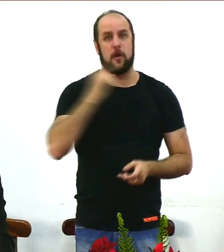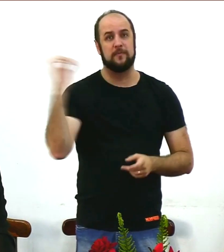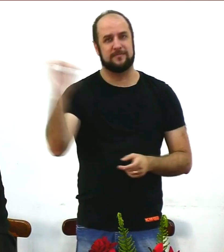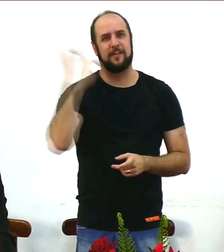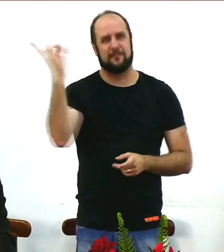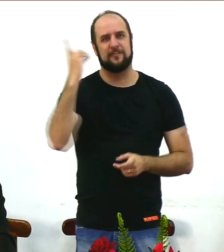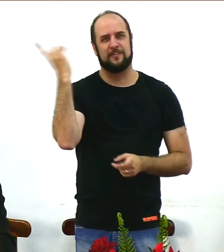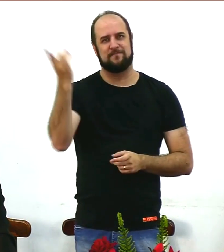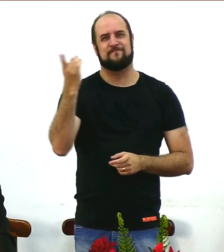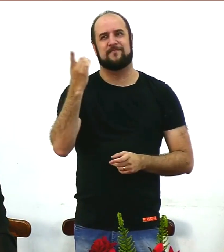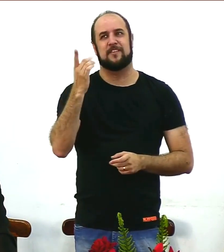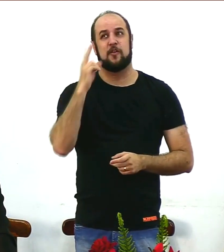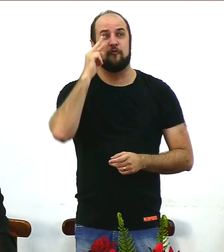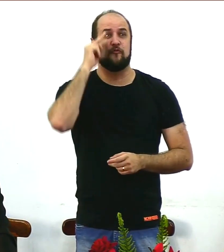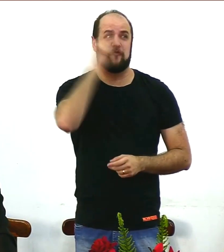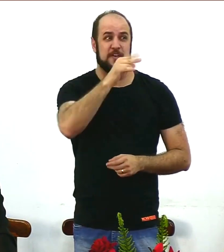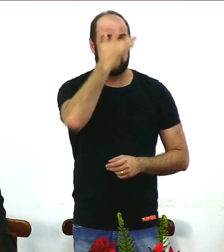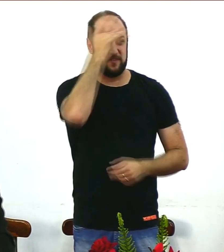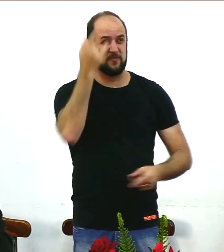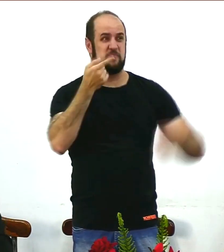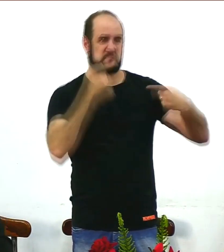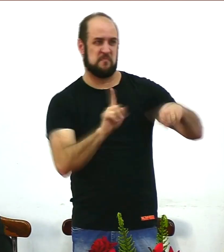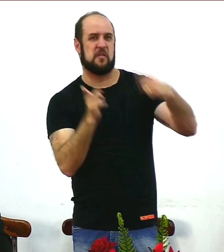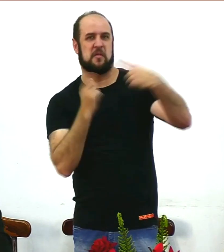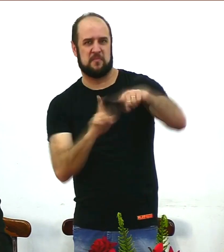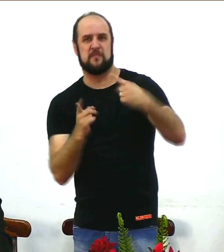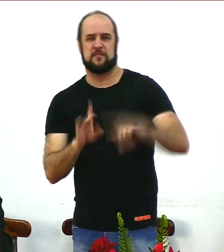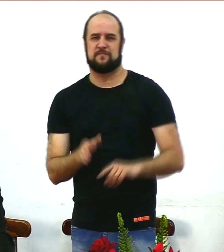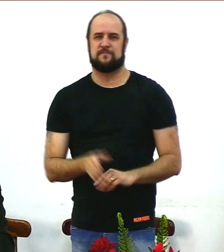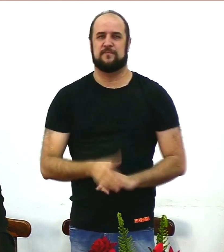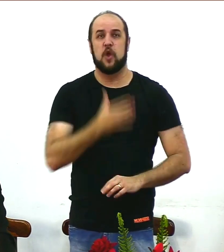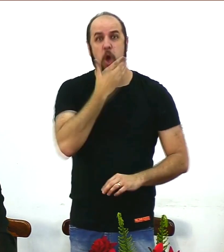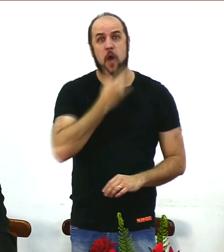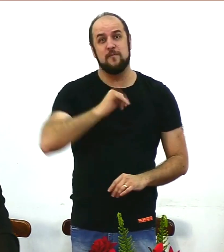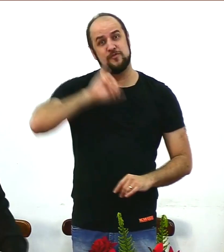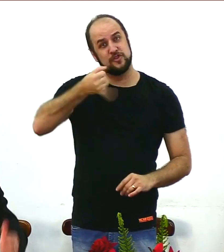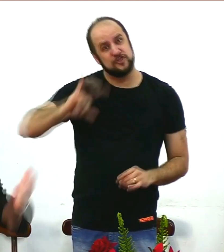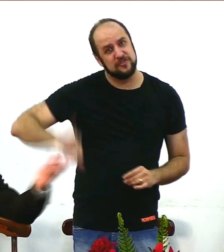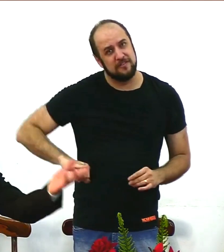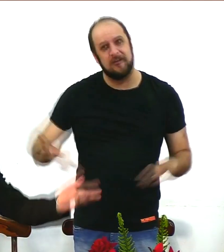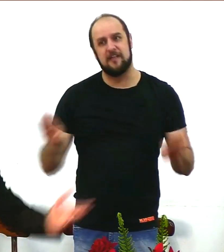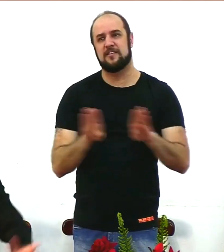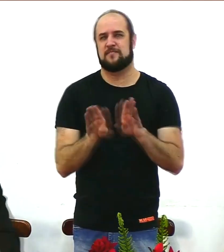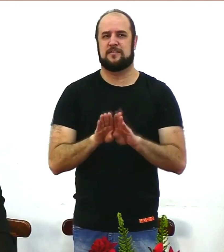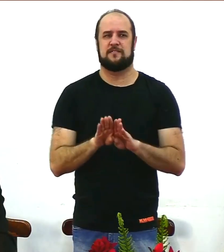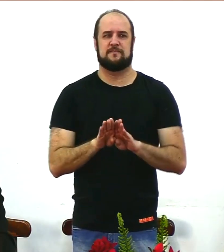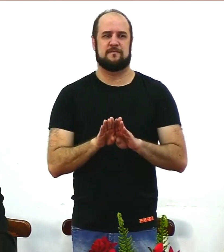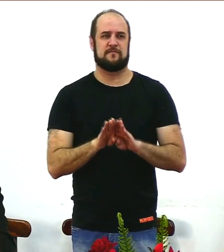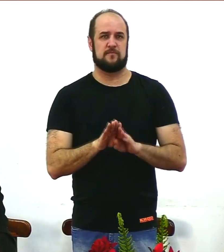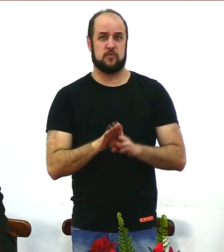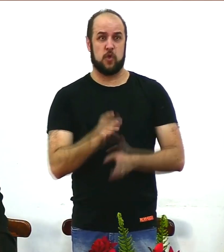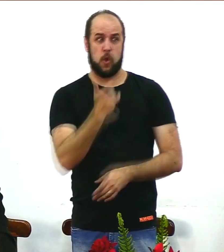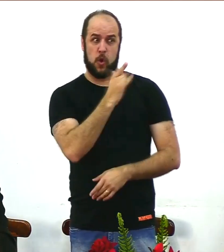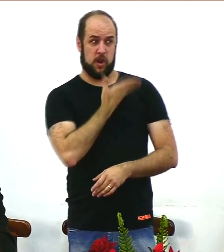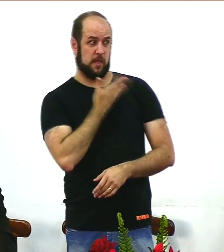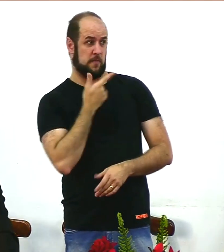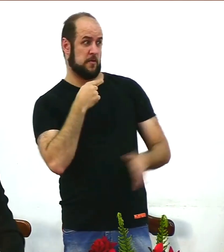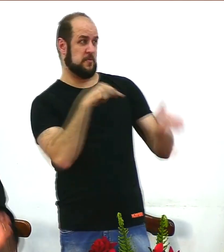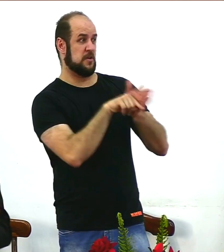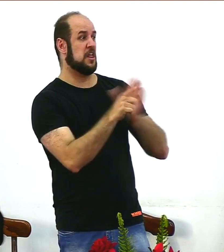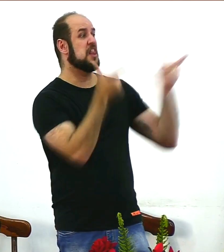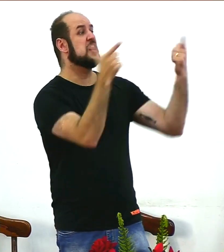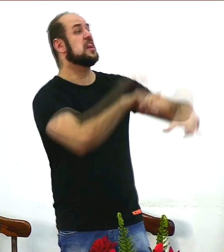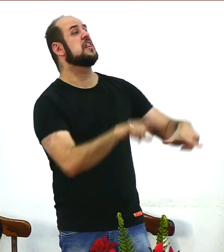outros deuses? Haviam idolatrado outros deuses. Mas quando as nações zombavam do povo de Deus,